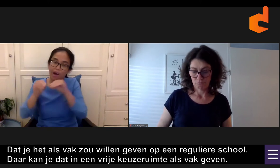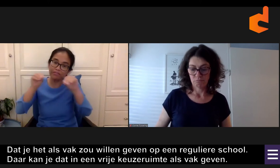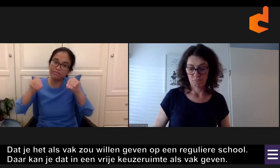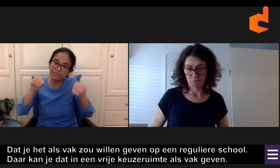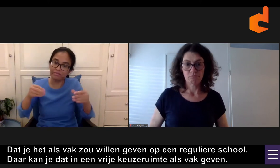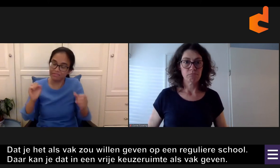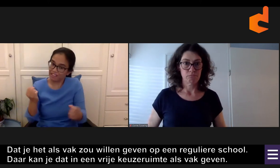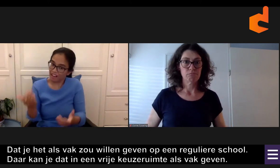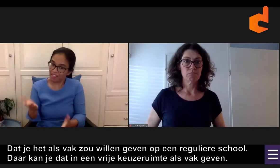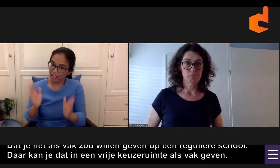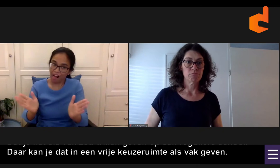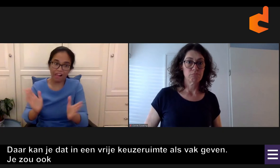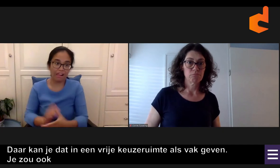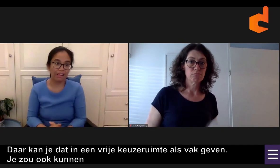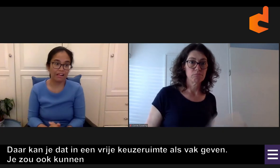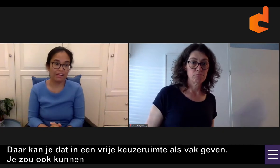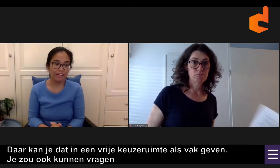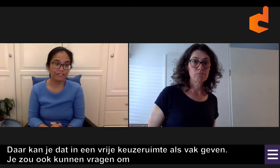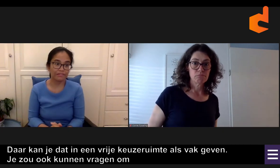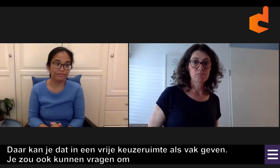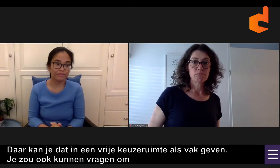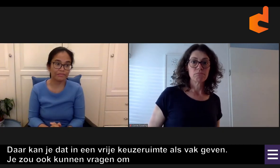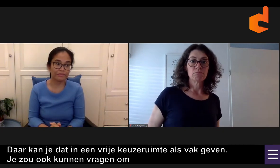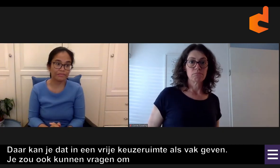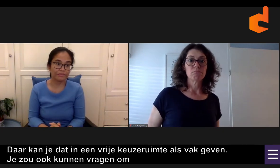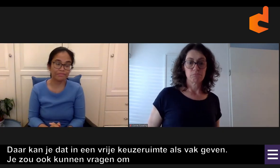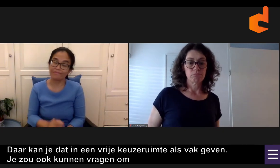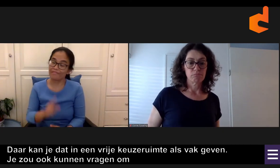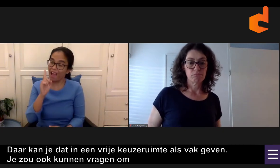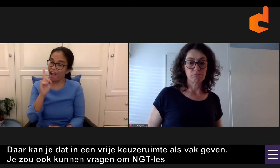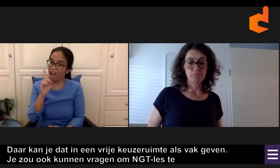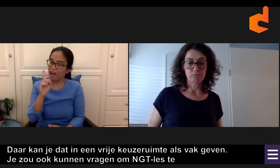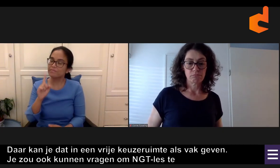Je zou kunnen vragen om NGT-les te krijgen, die mogelijkheid is er al.